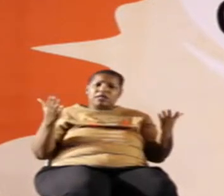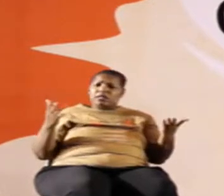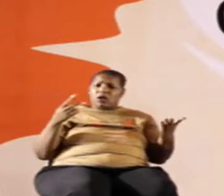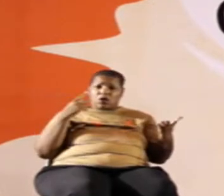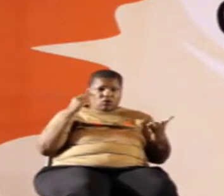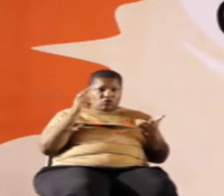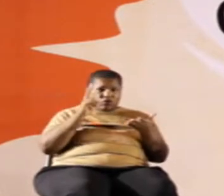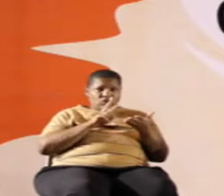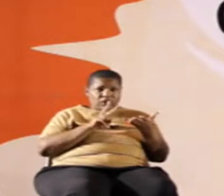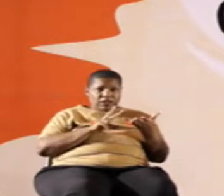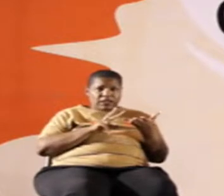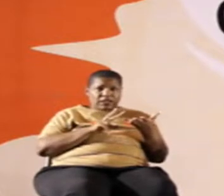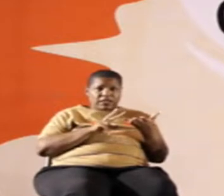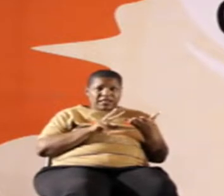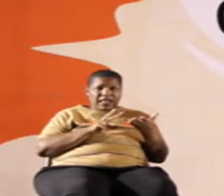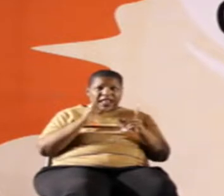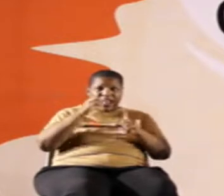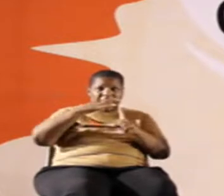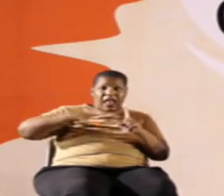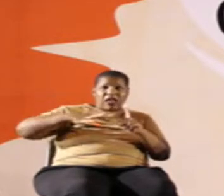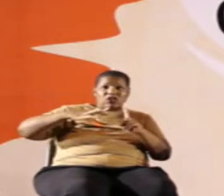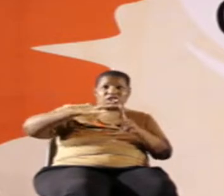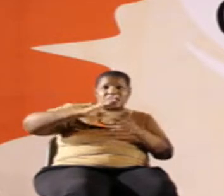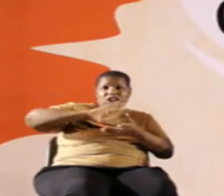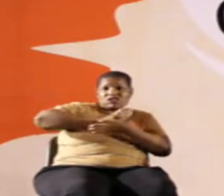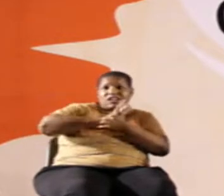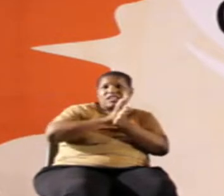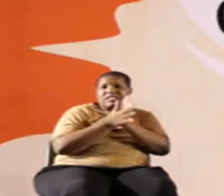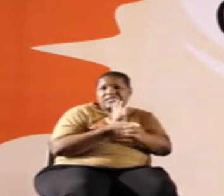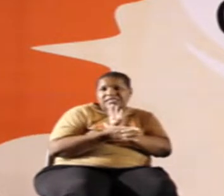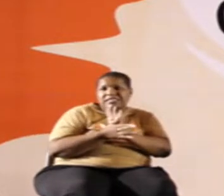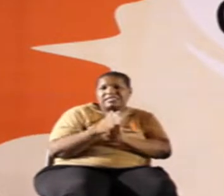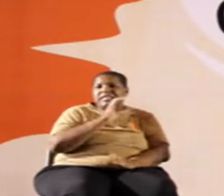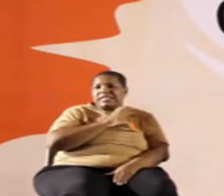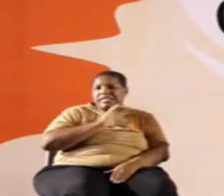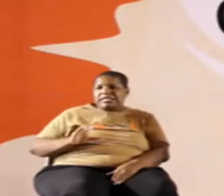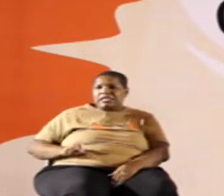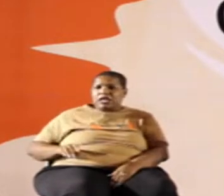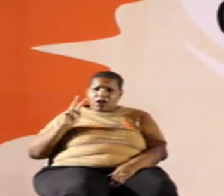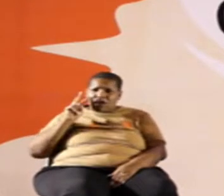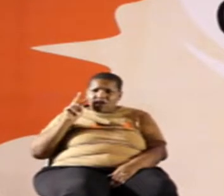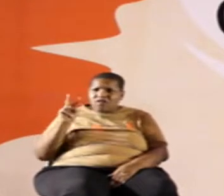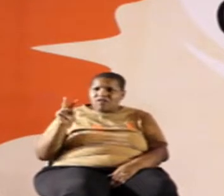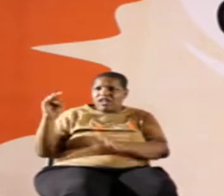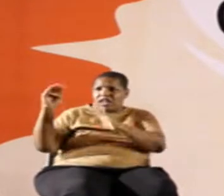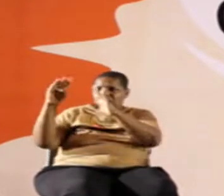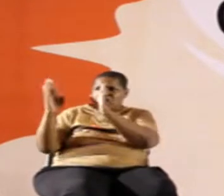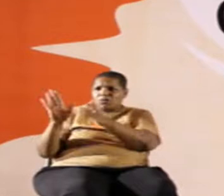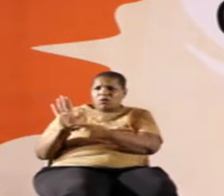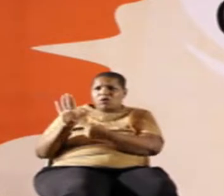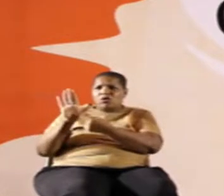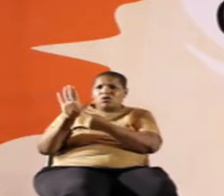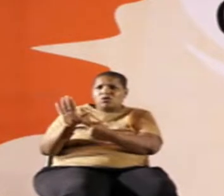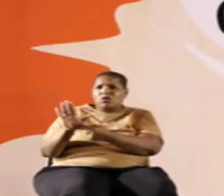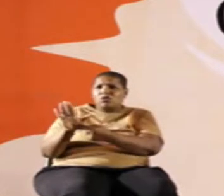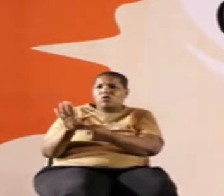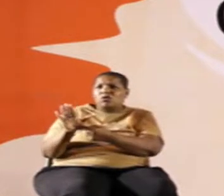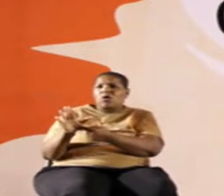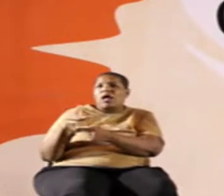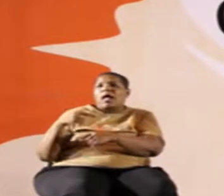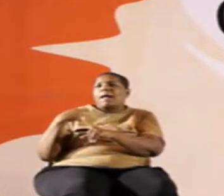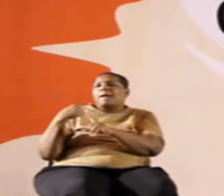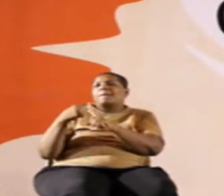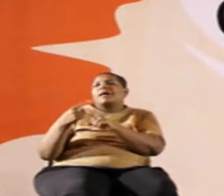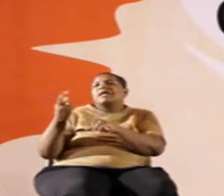ler. A sociedade racista e cristã lê toda a expressão da sexualidade da mulher negra como